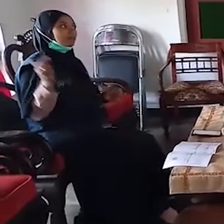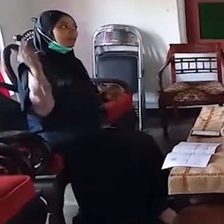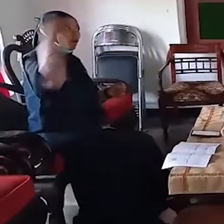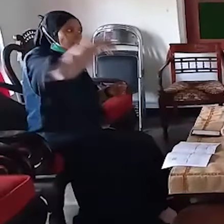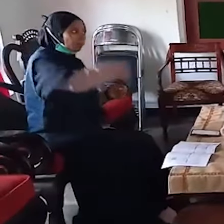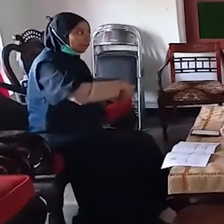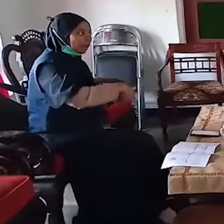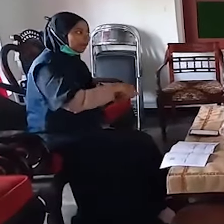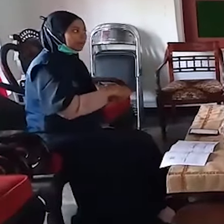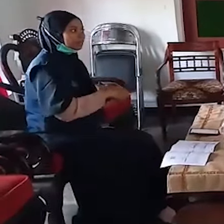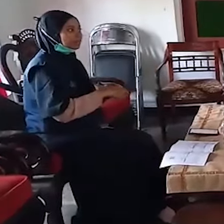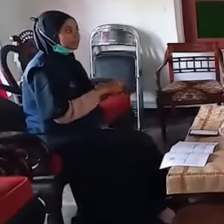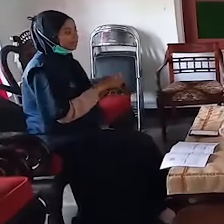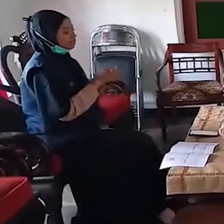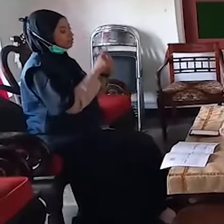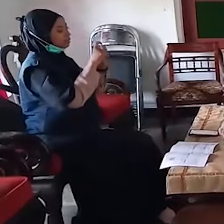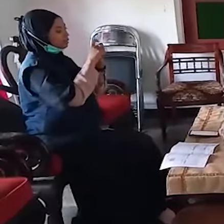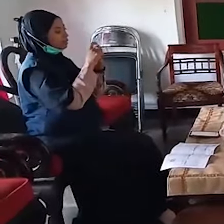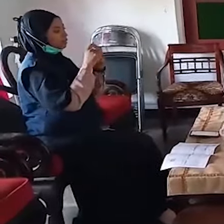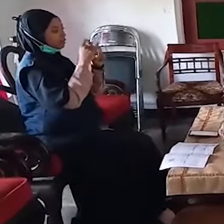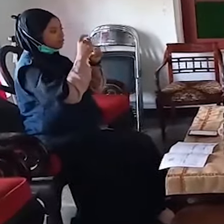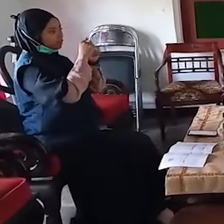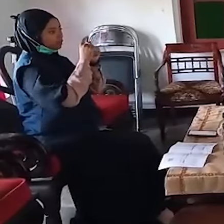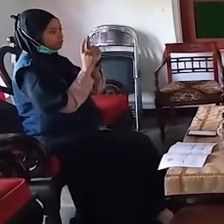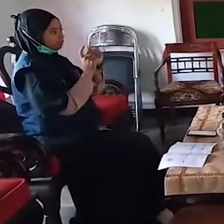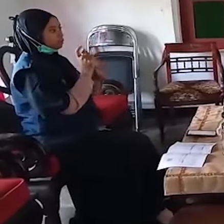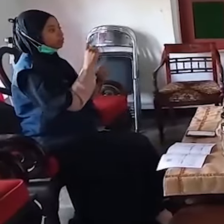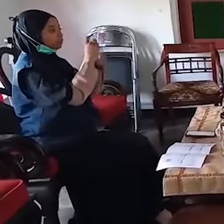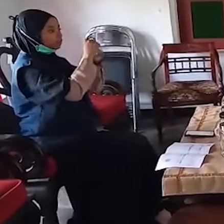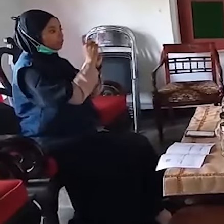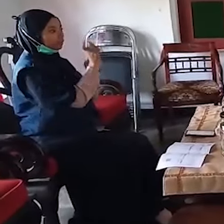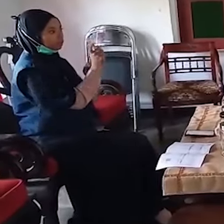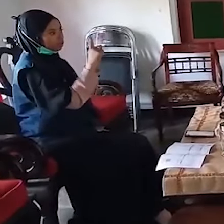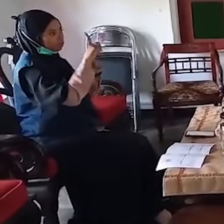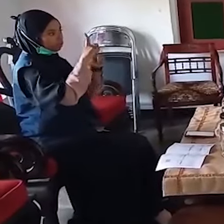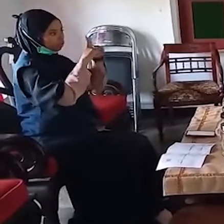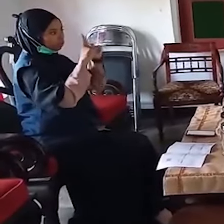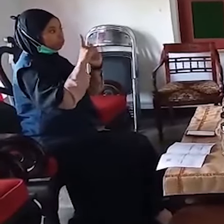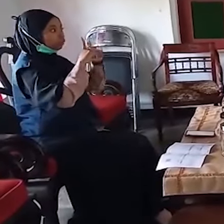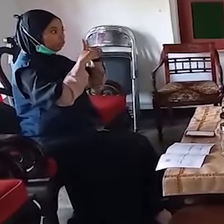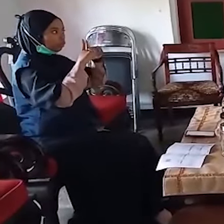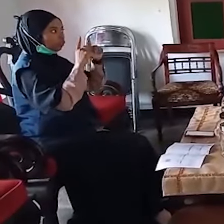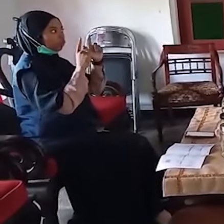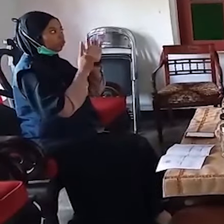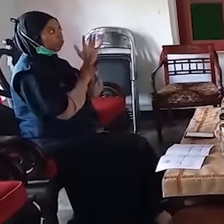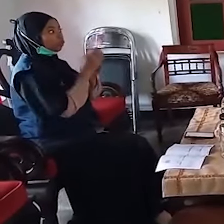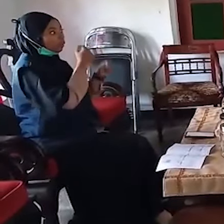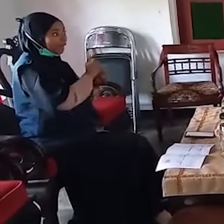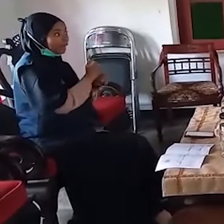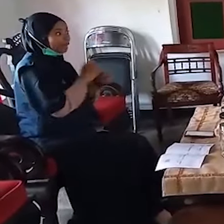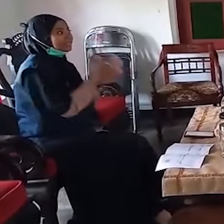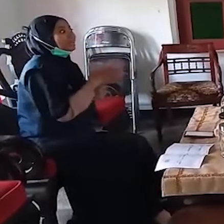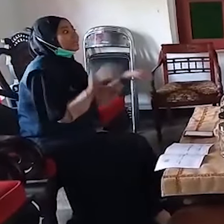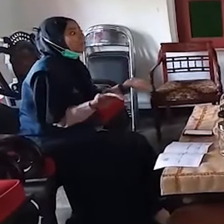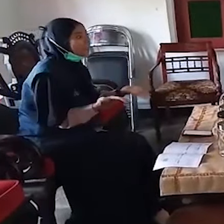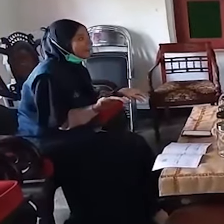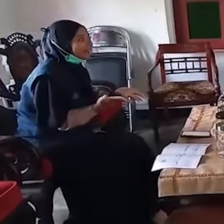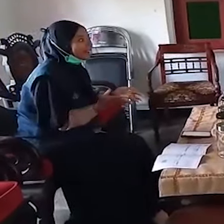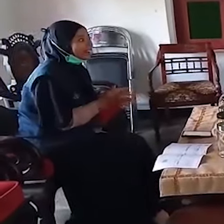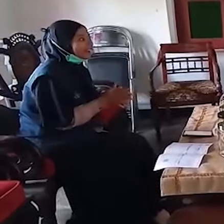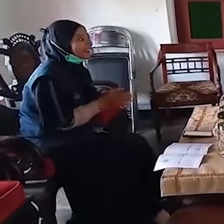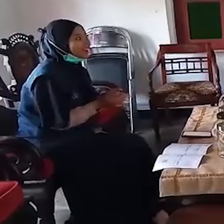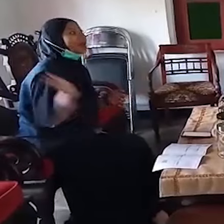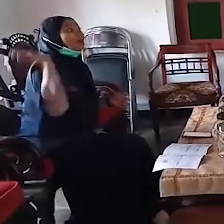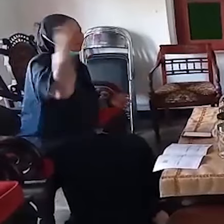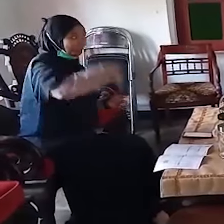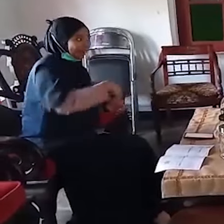tuh mereka adalah orang-orang yang memang dari lahir tidak bisa mendengar, yang artinya kalau tuna sendiri itu kan